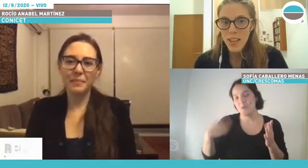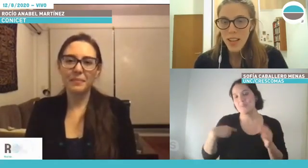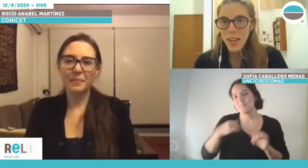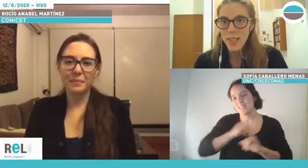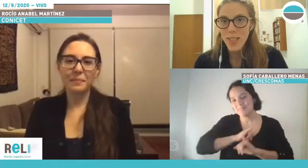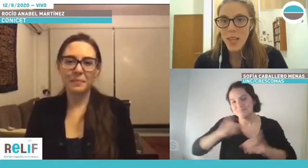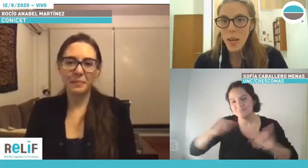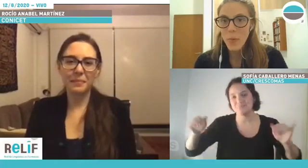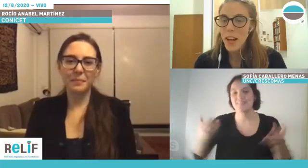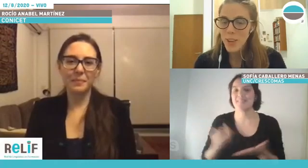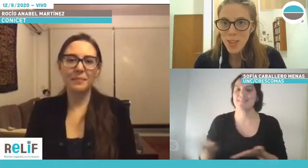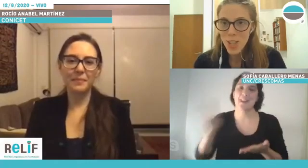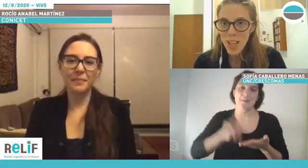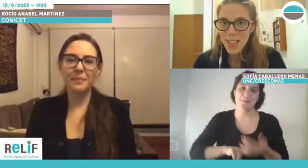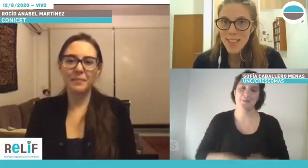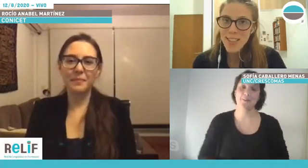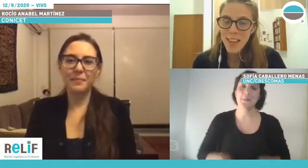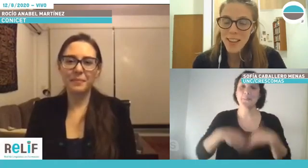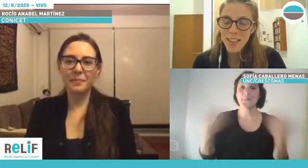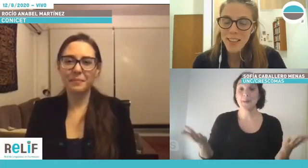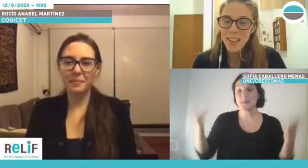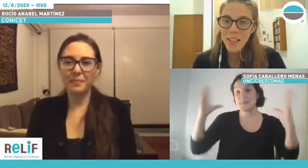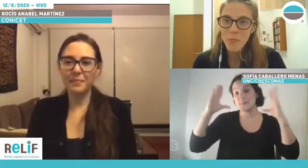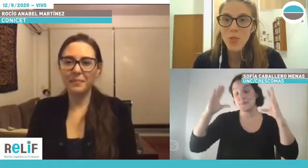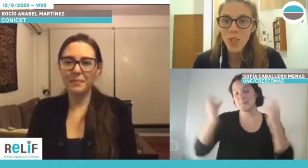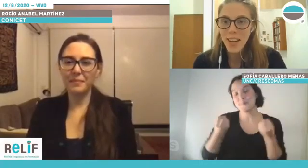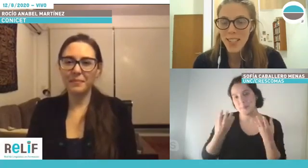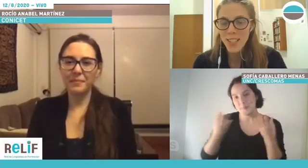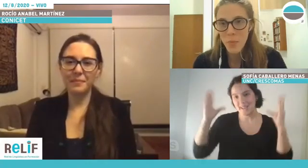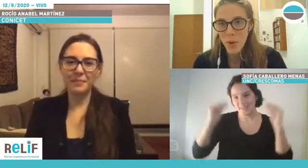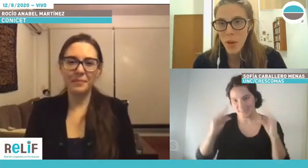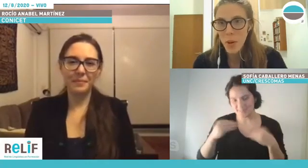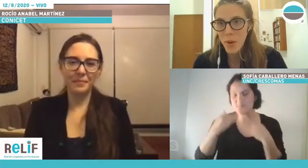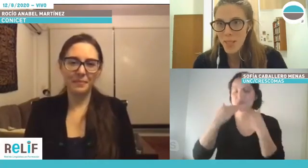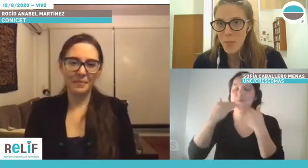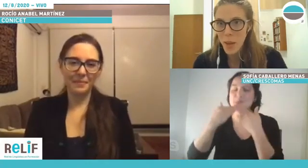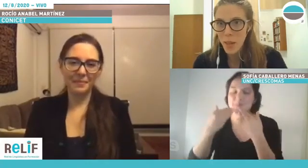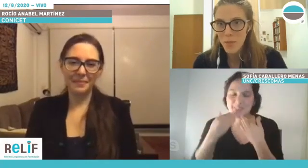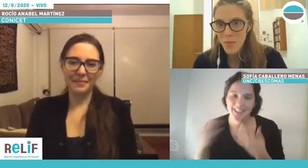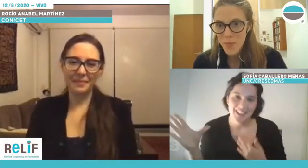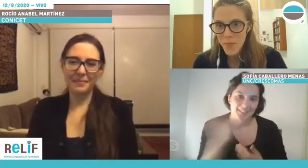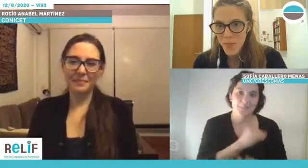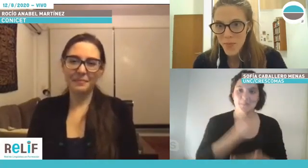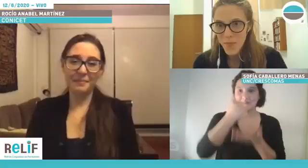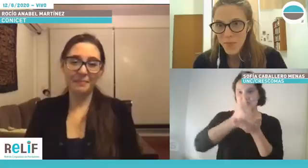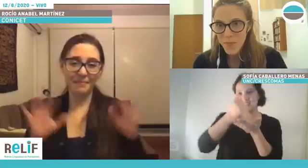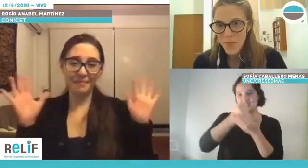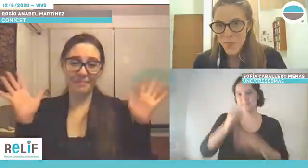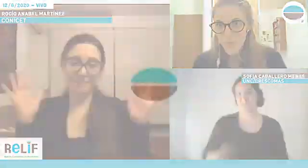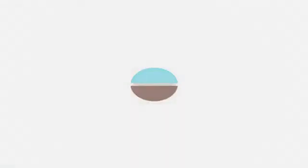emisiones. Así que buenas noches y muchas gracias por haber participado.